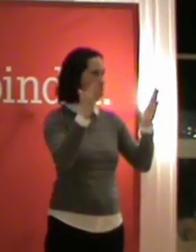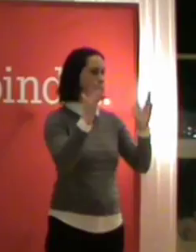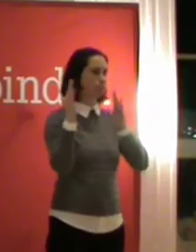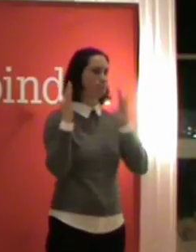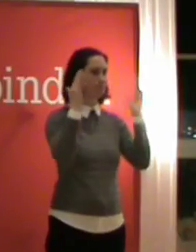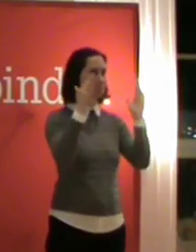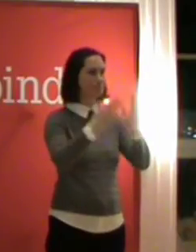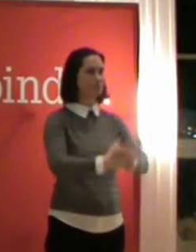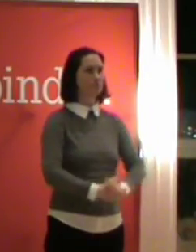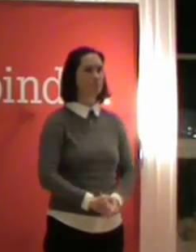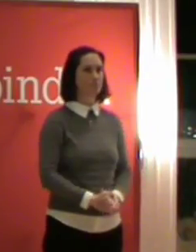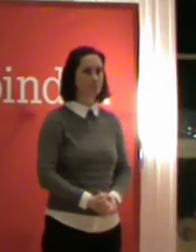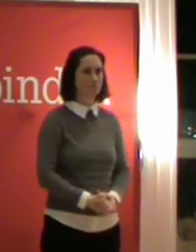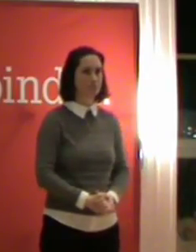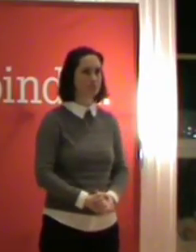war